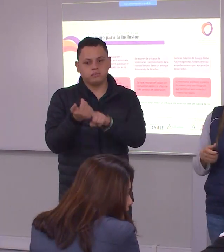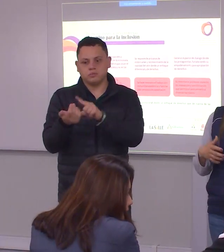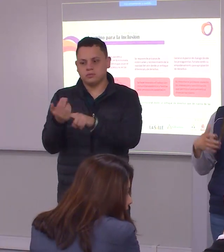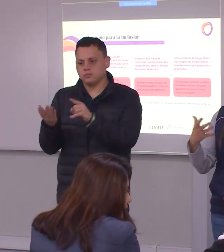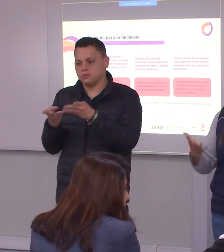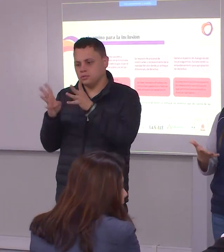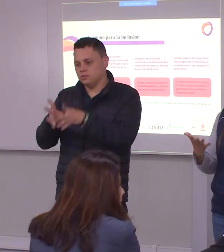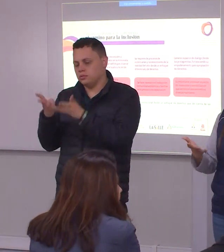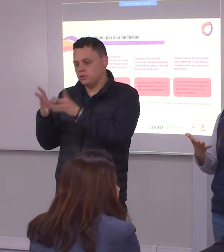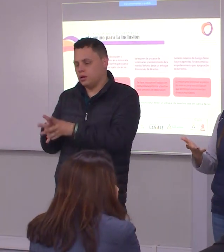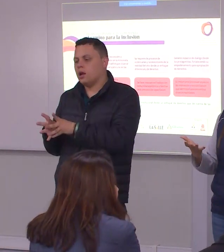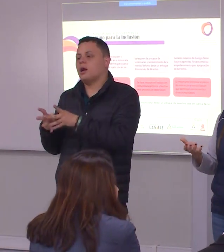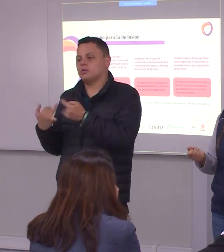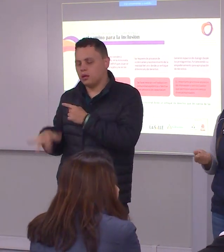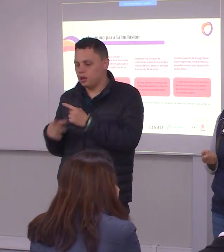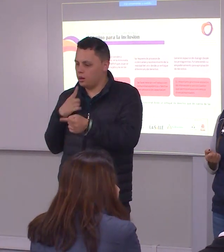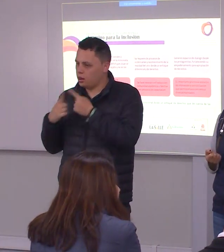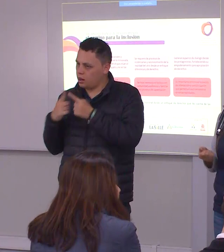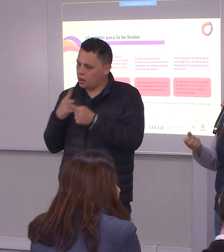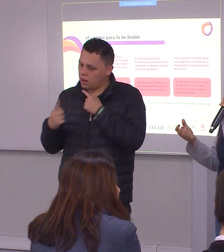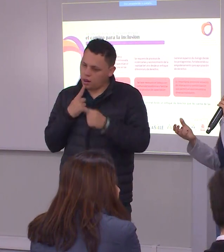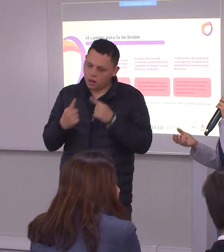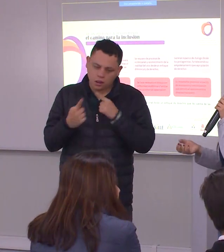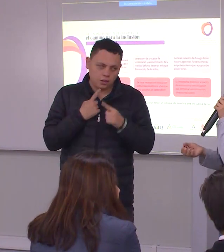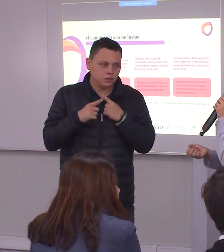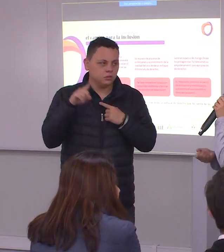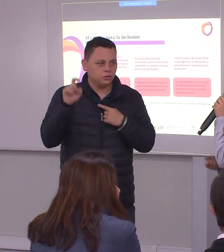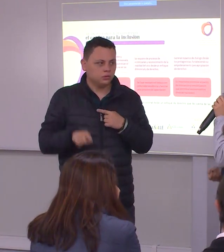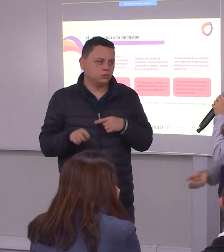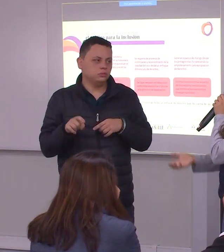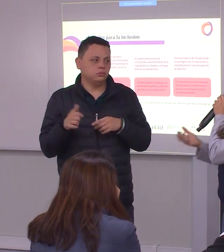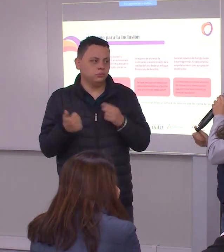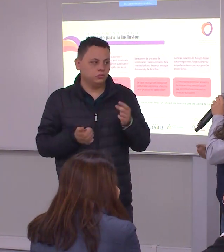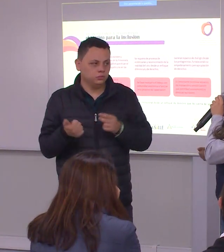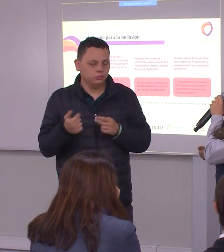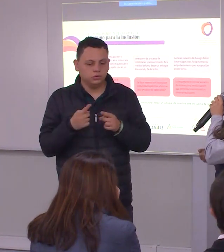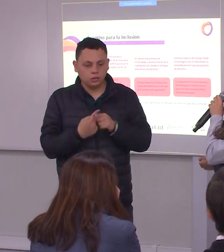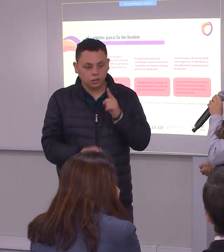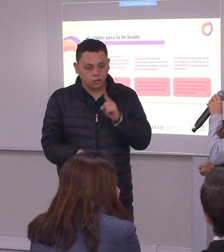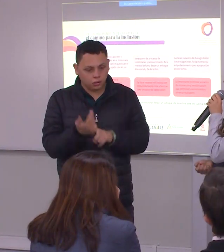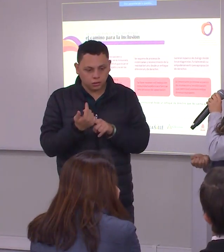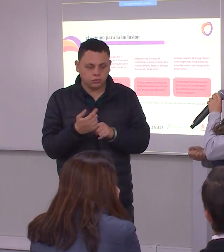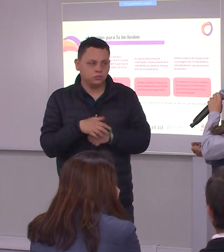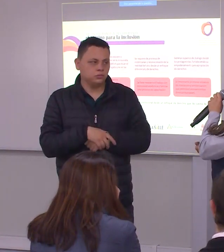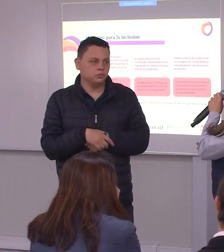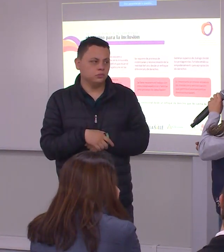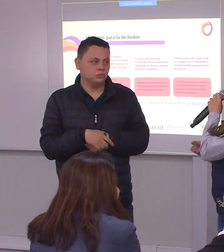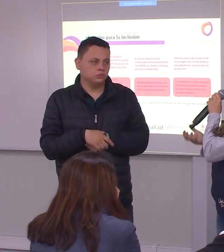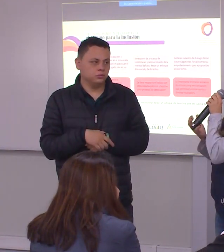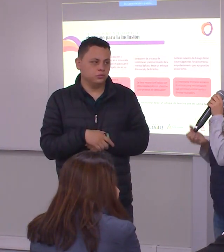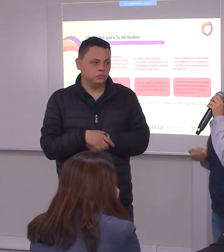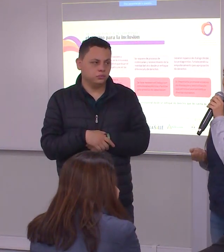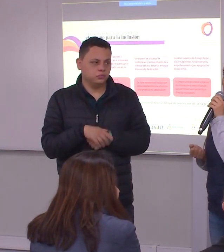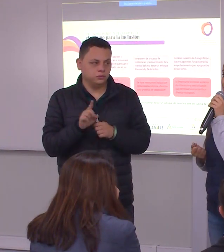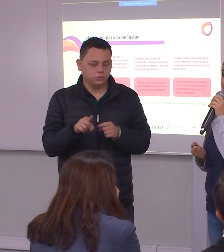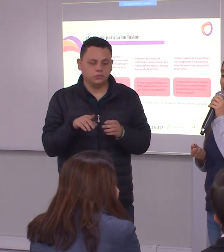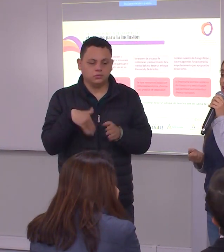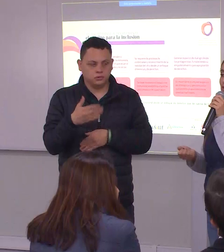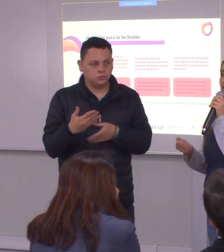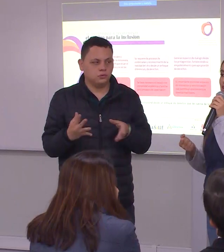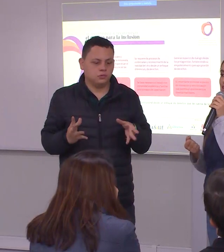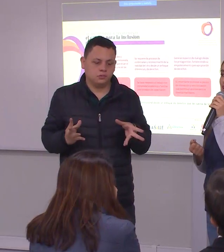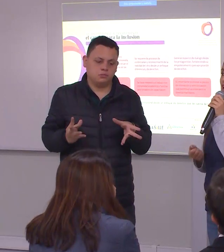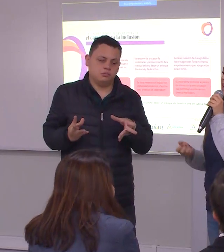estudiantes y estableciendo diálogos con ellos necesitamos ahora pasar del descubrimiento a la inclusión